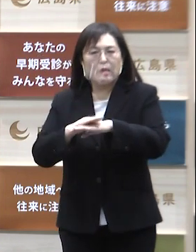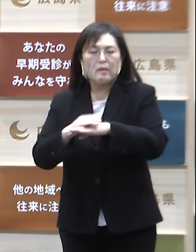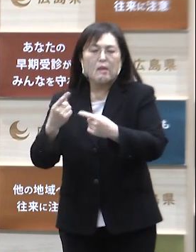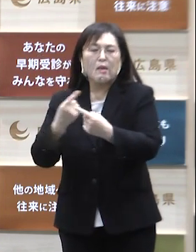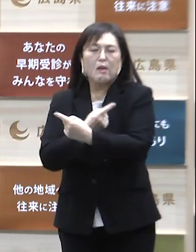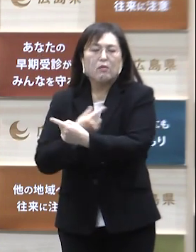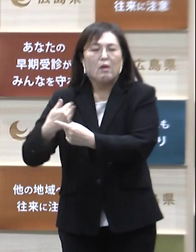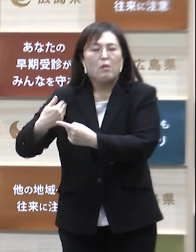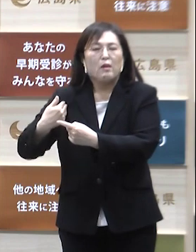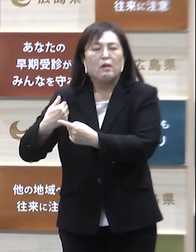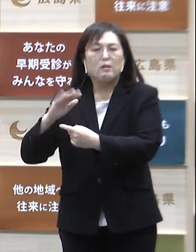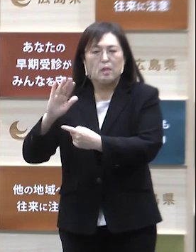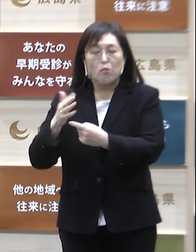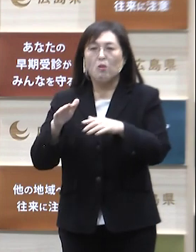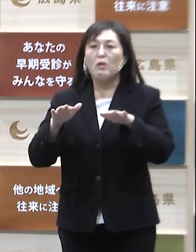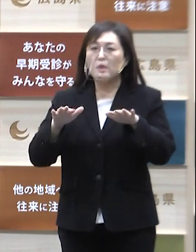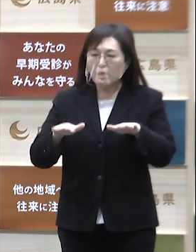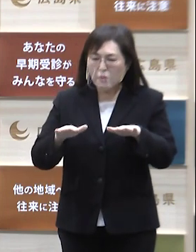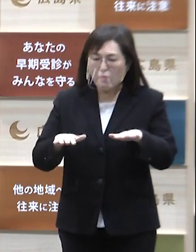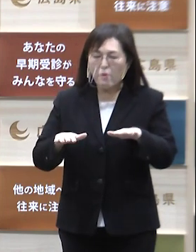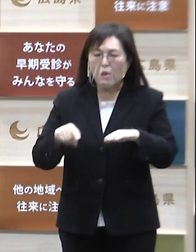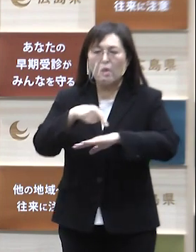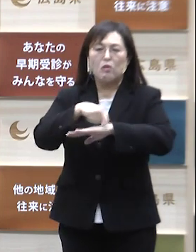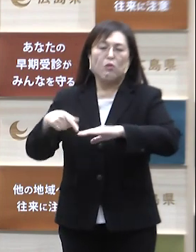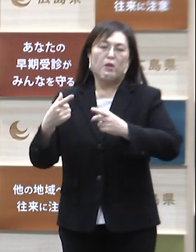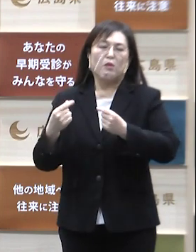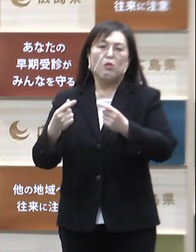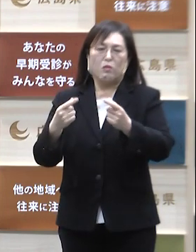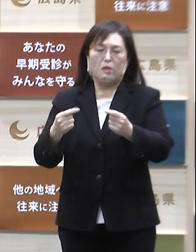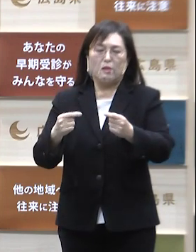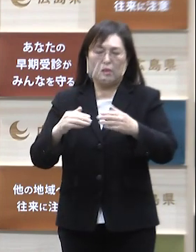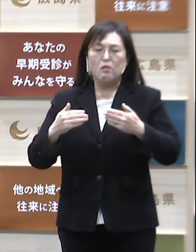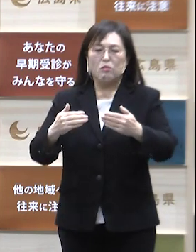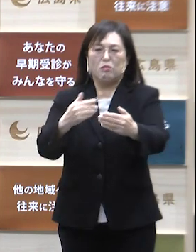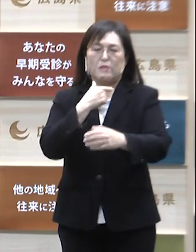予定通り進めていくということです。